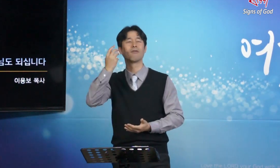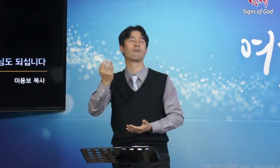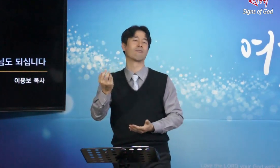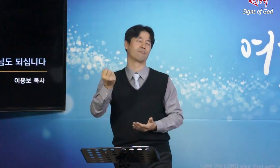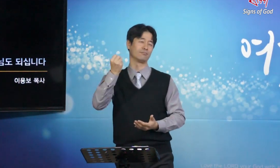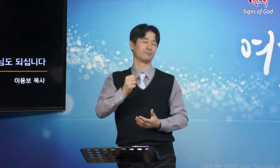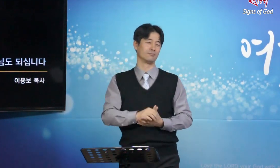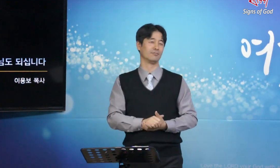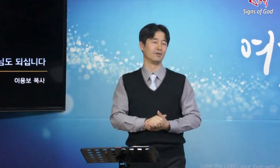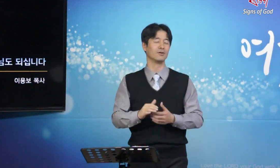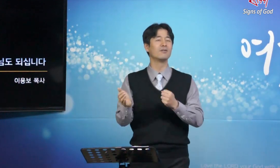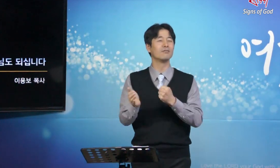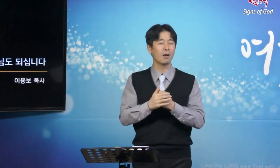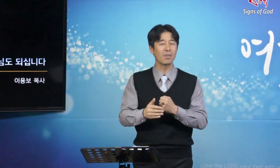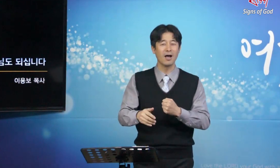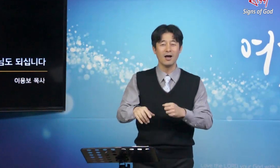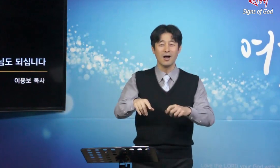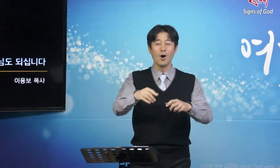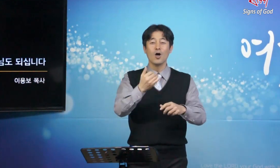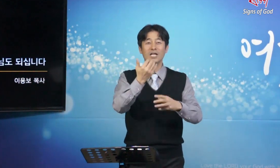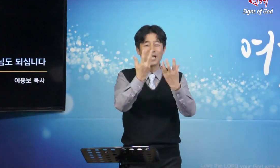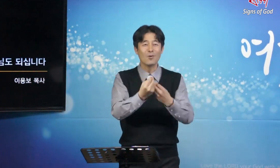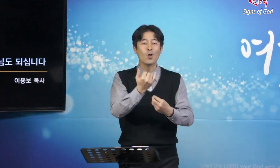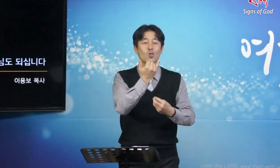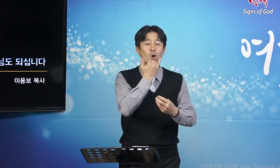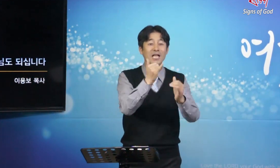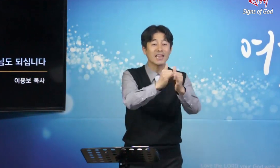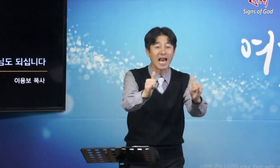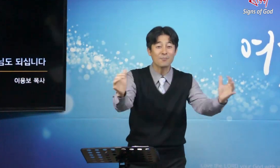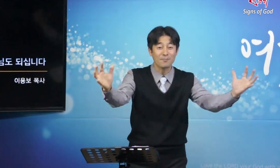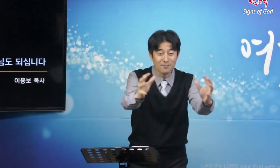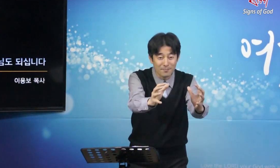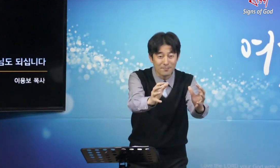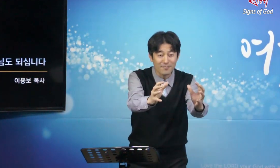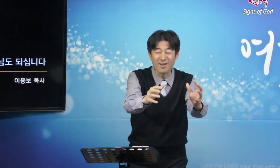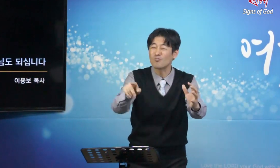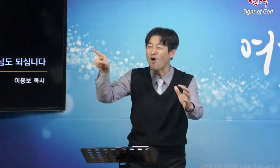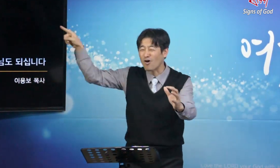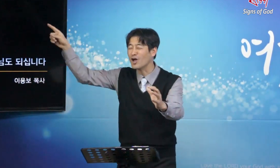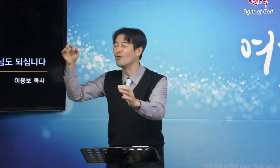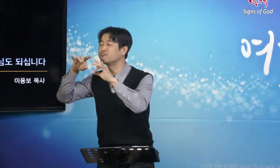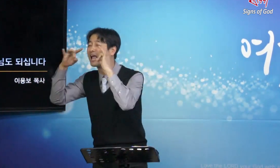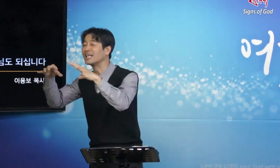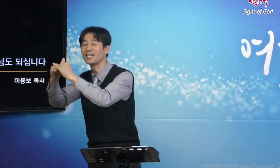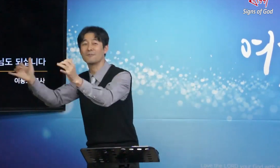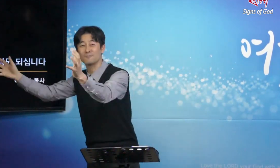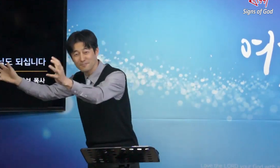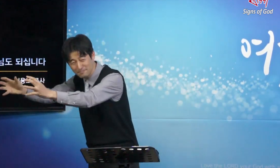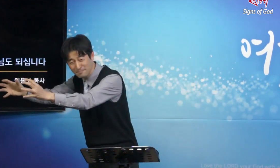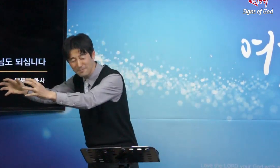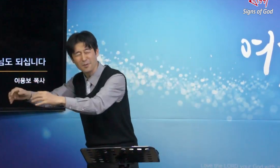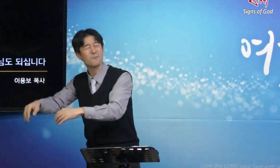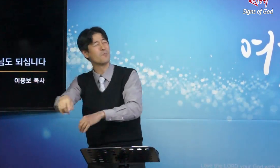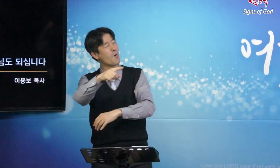예배 드리는 언어는 라틴어였습니다. 독일 사람들이 모여있고 프랑스 사람들이